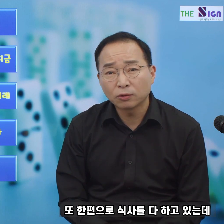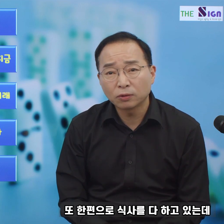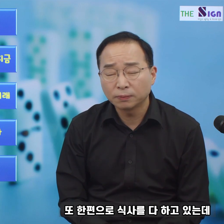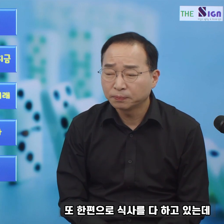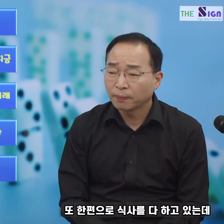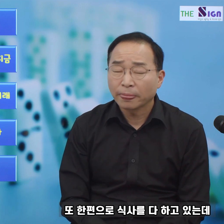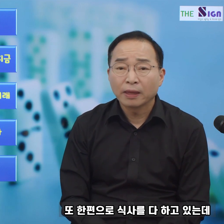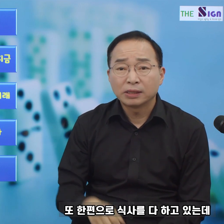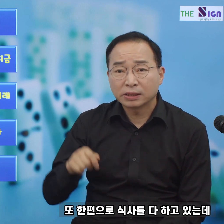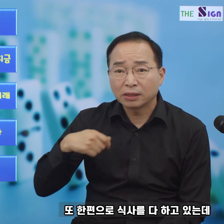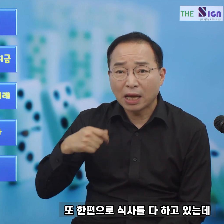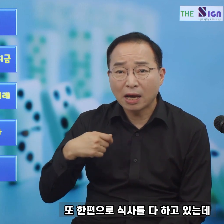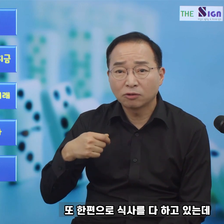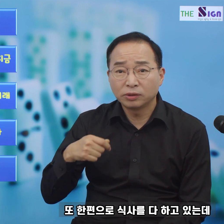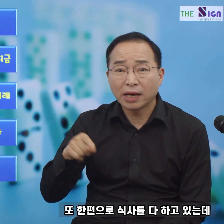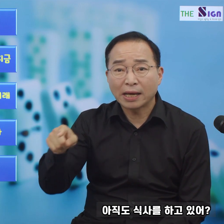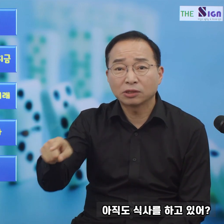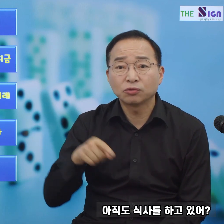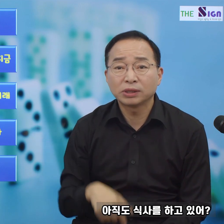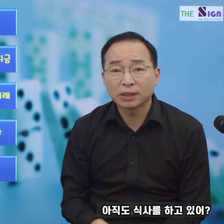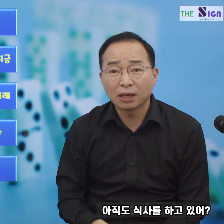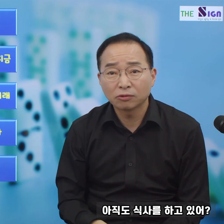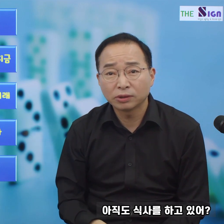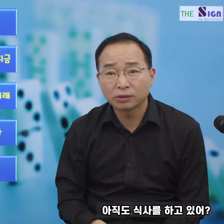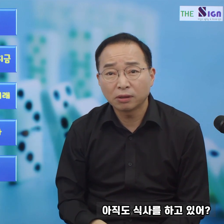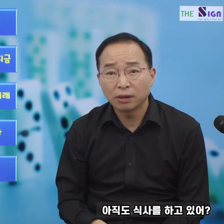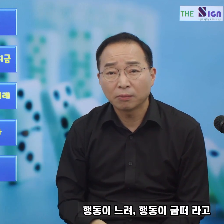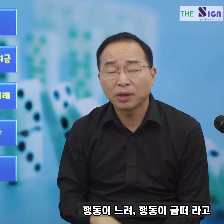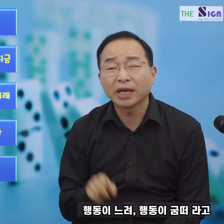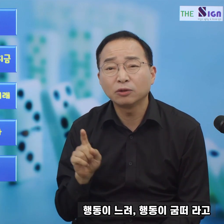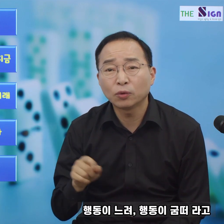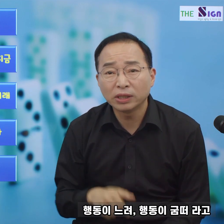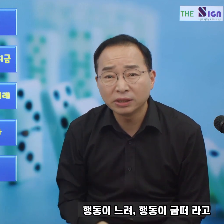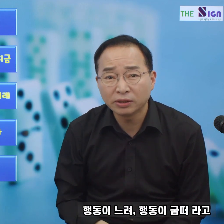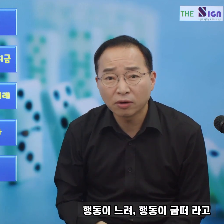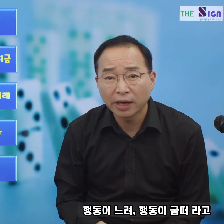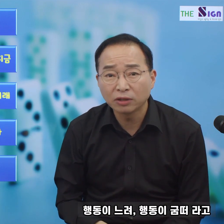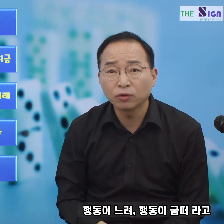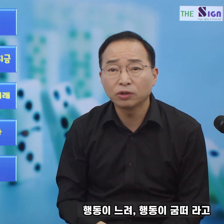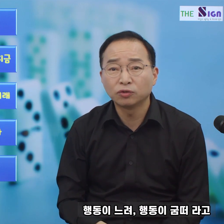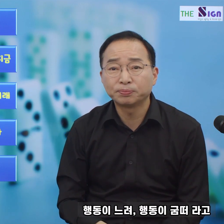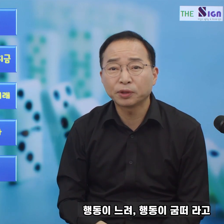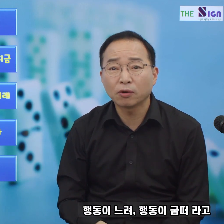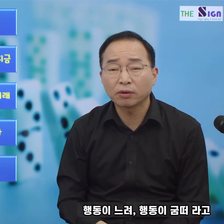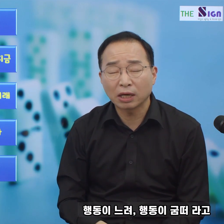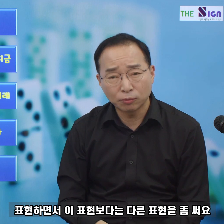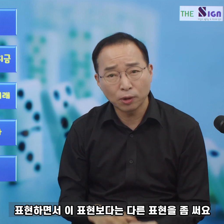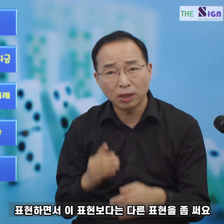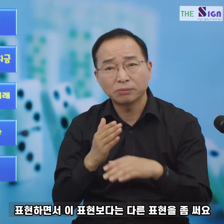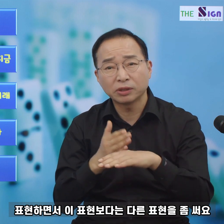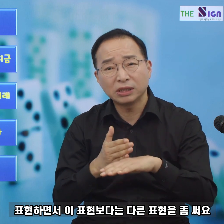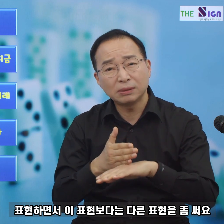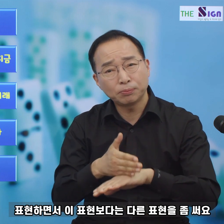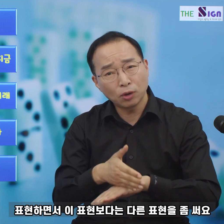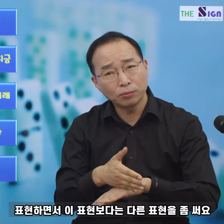한편으로 식사를 다 하고 있는데 아직도 식사를 하고 있어. 뭐 행동이 느려, 행동이 굼떠 라고 표현하면서 이